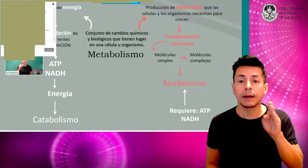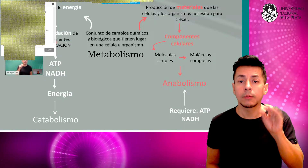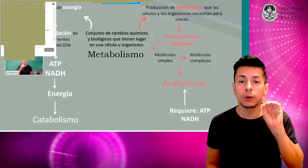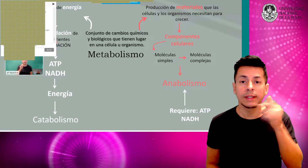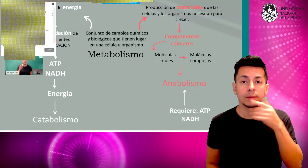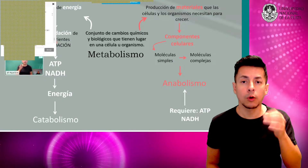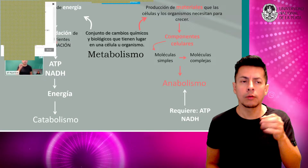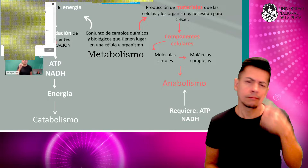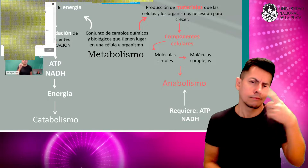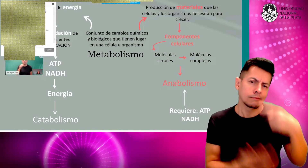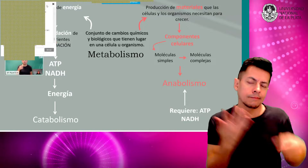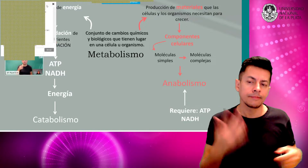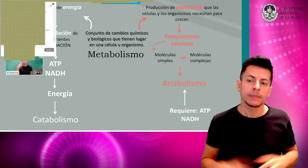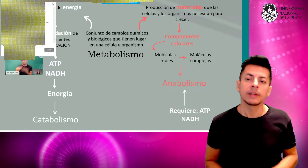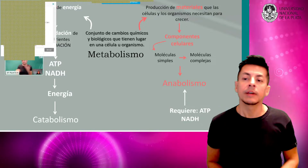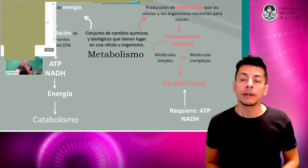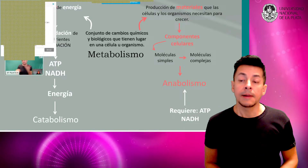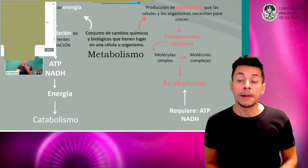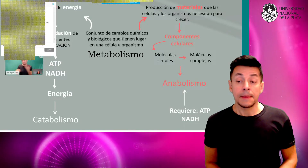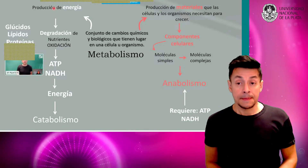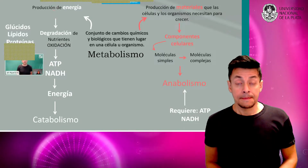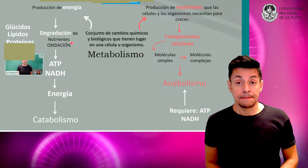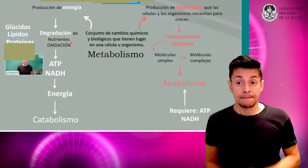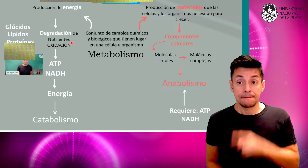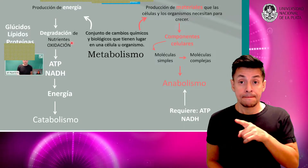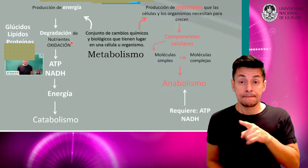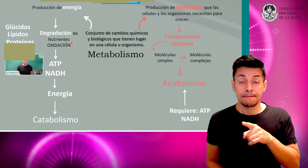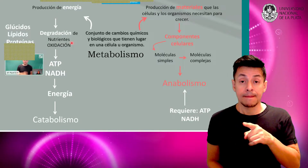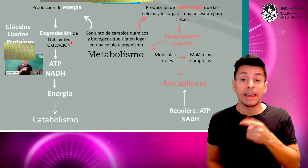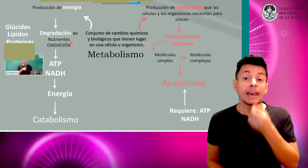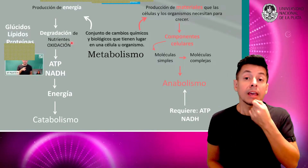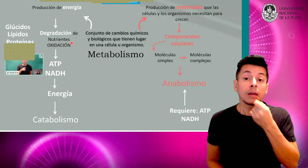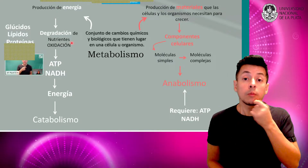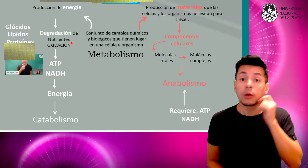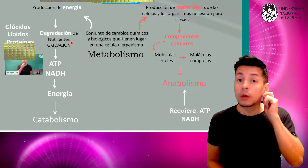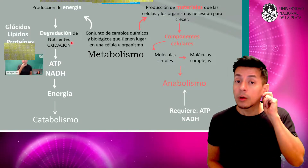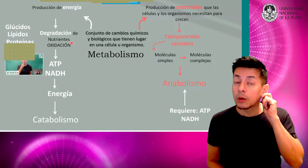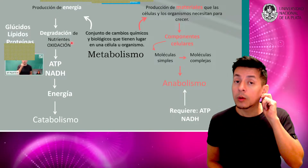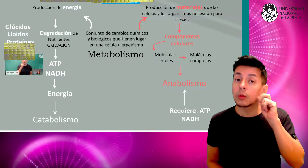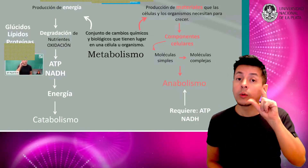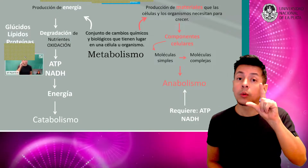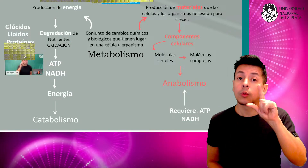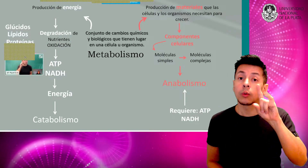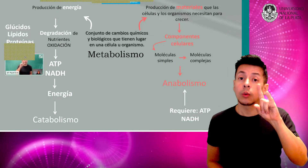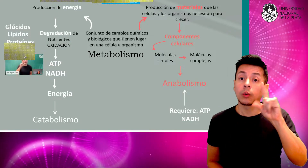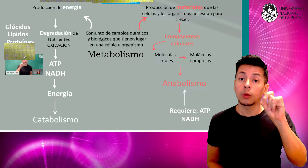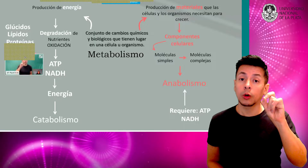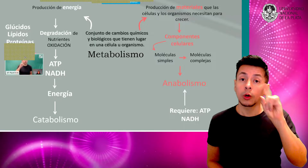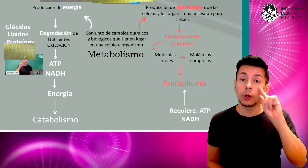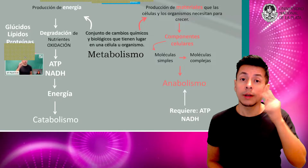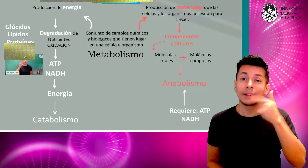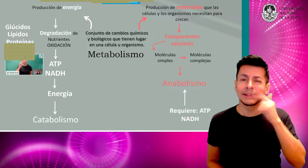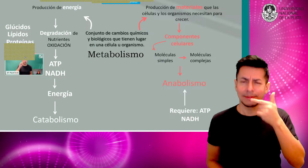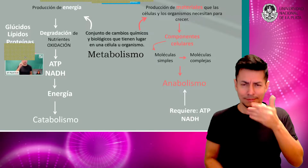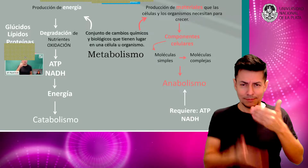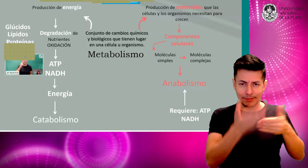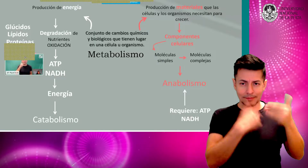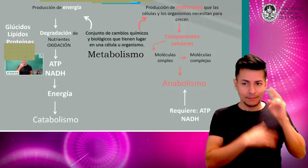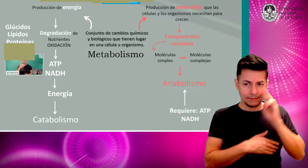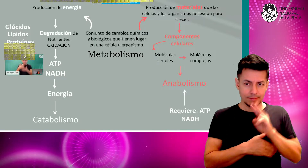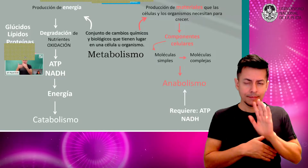Bien, a partir de en la glucólisis, vamos a retomar la diapositiva anterior.